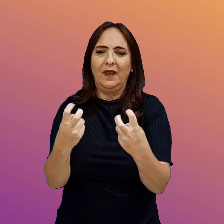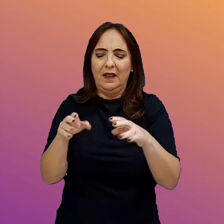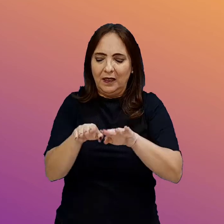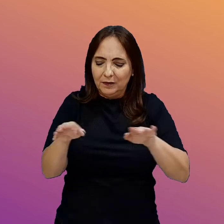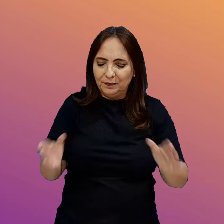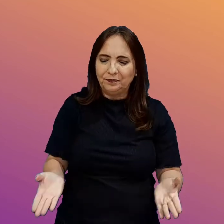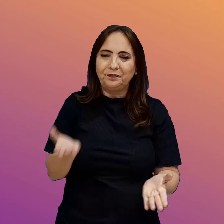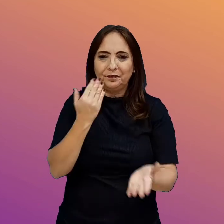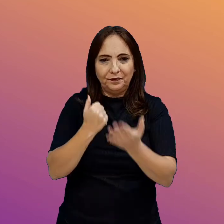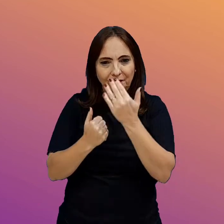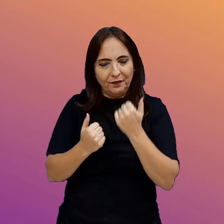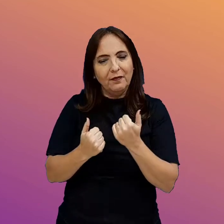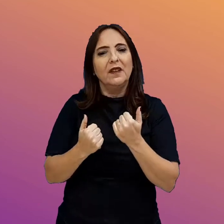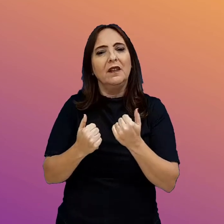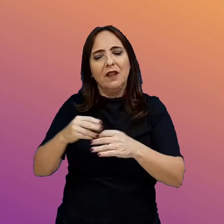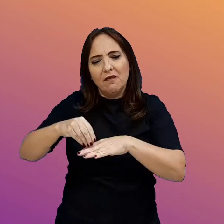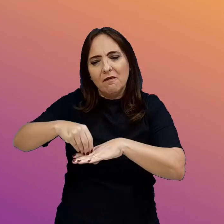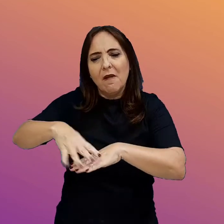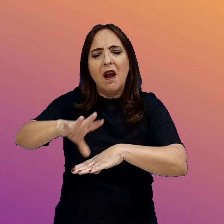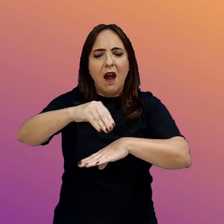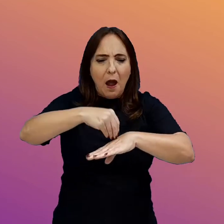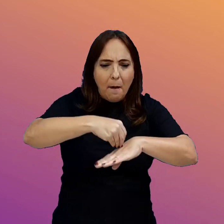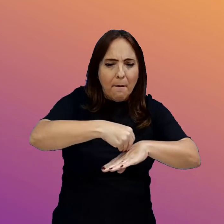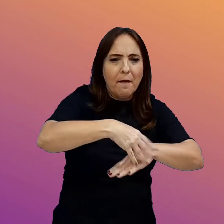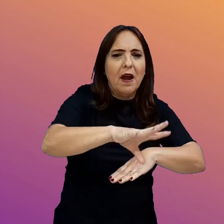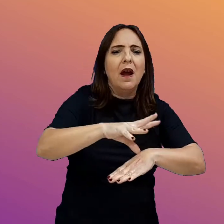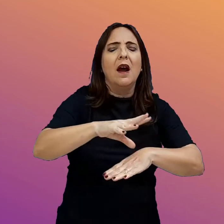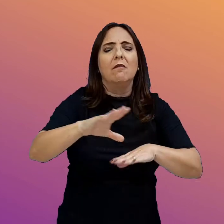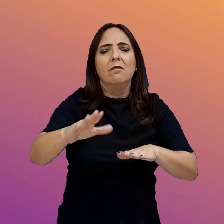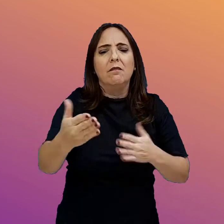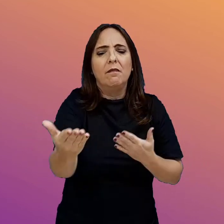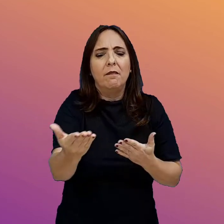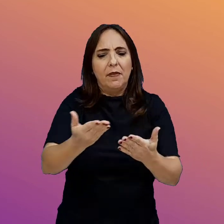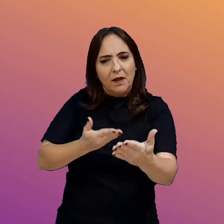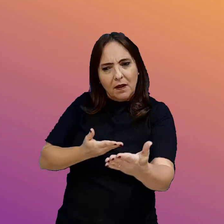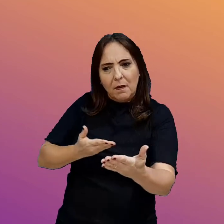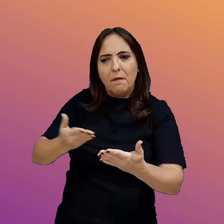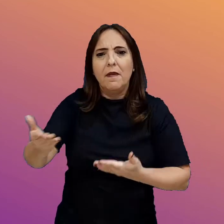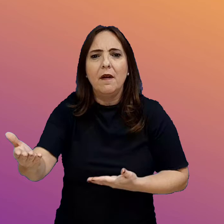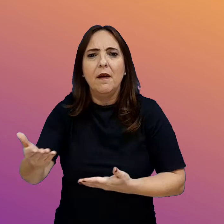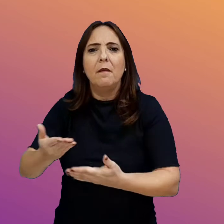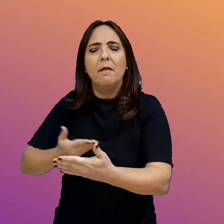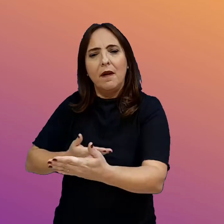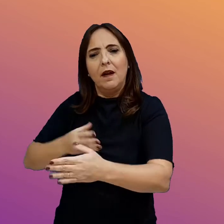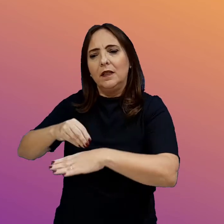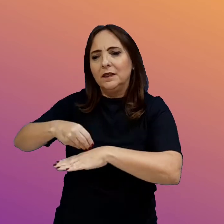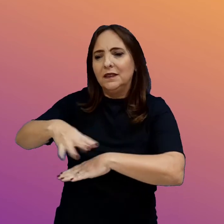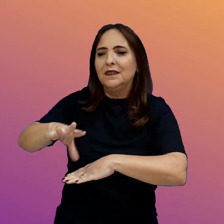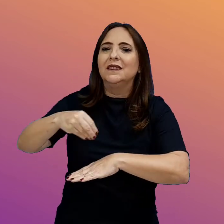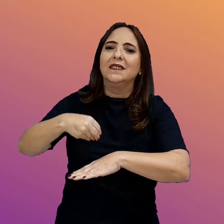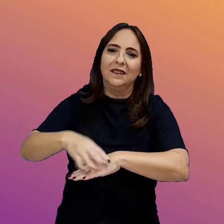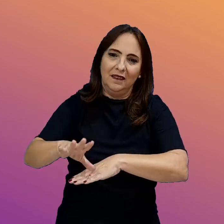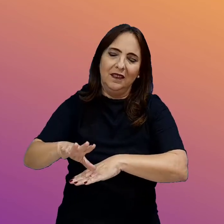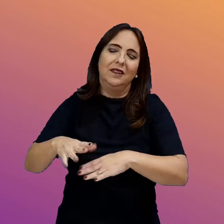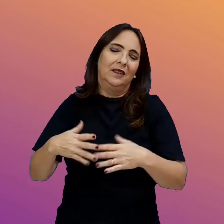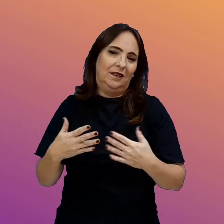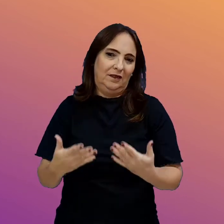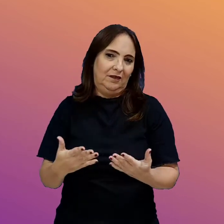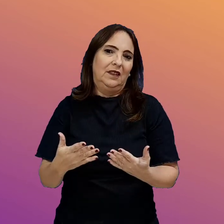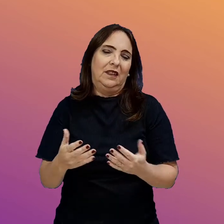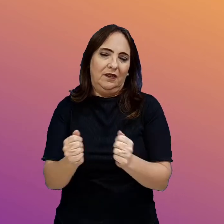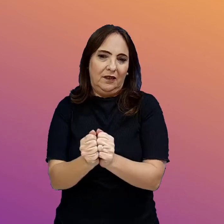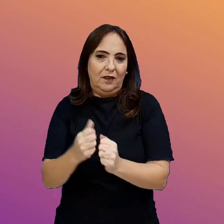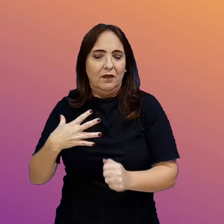passando esses valores, fazendo essa troca, ensinando e fazendo esse investimento nos filhos. Legal